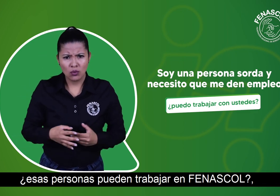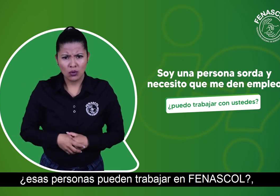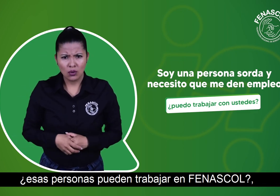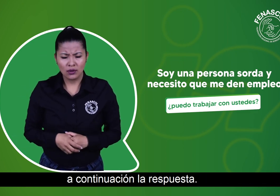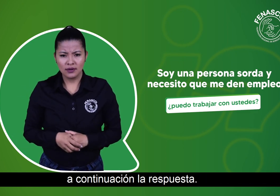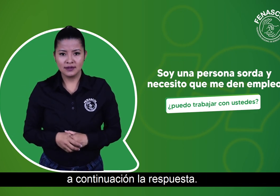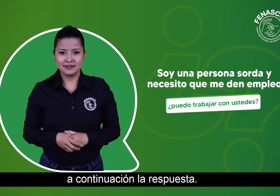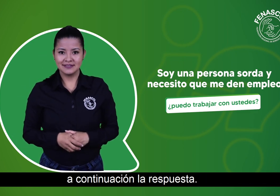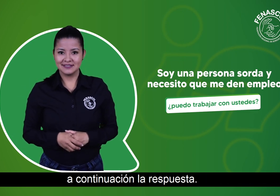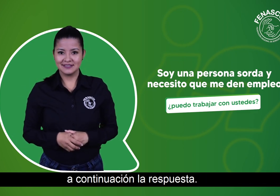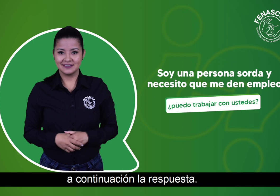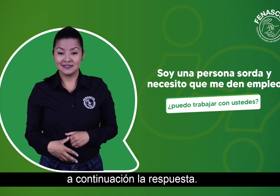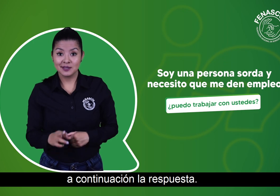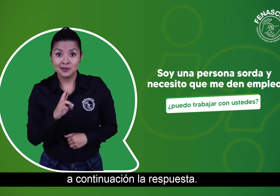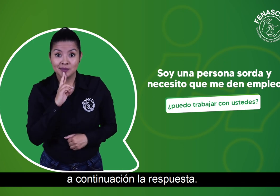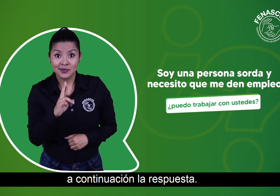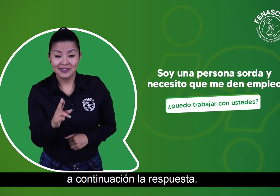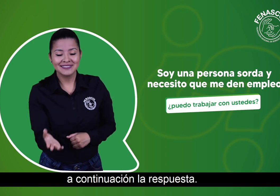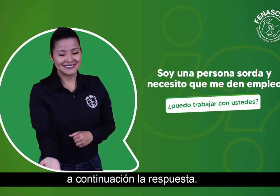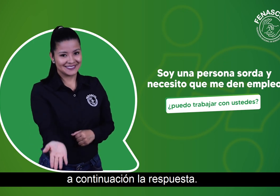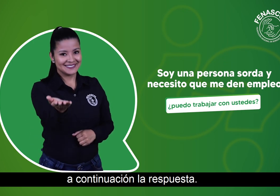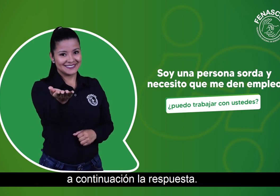A continuación, la respuesta.